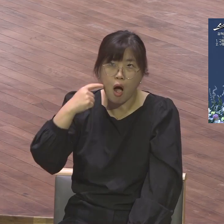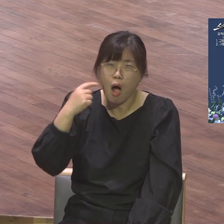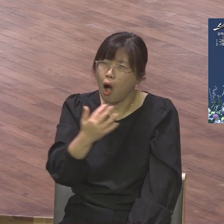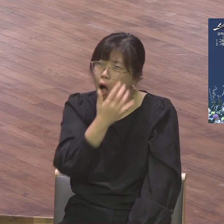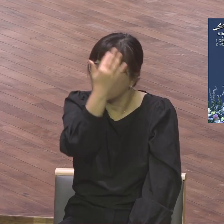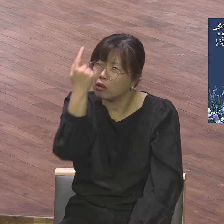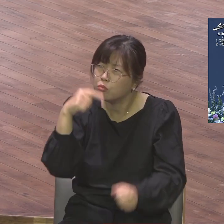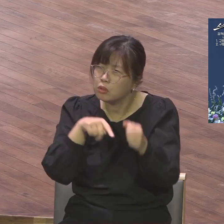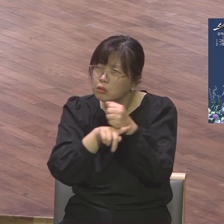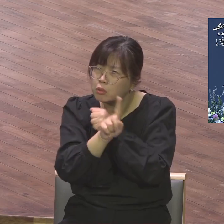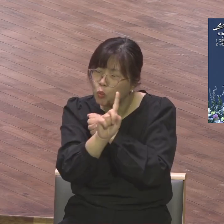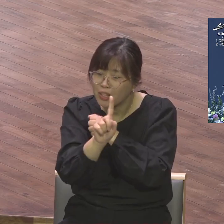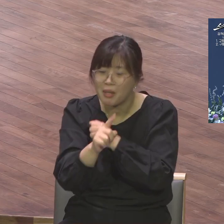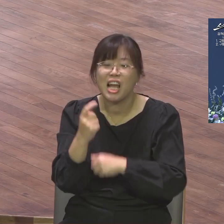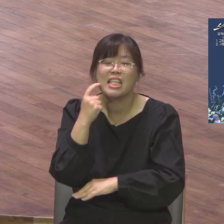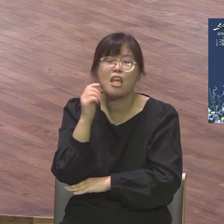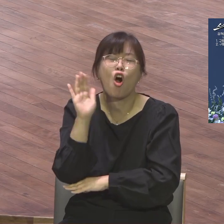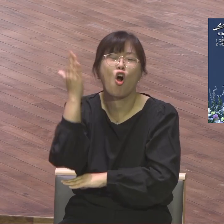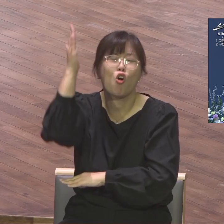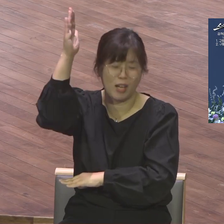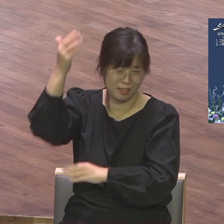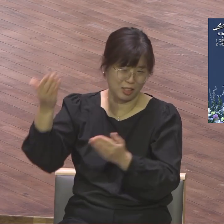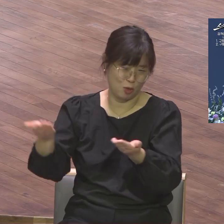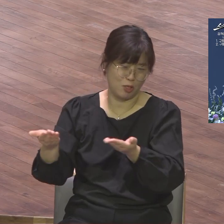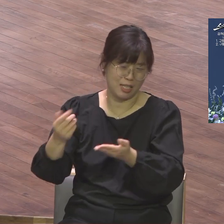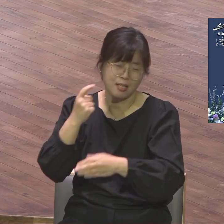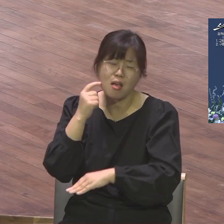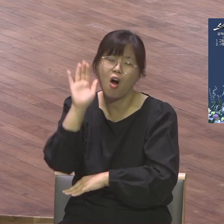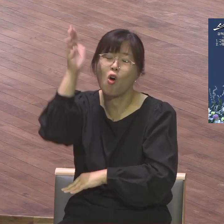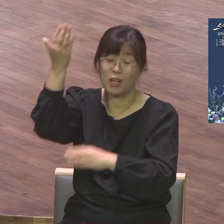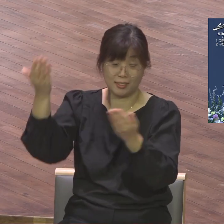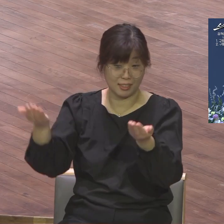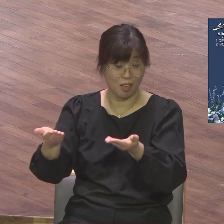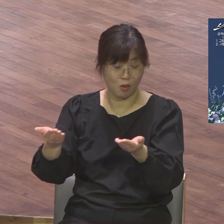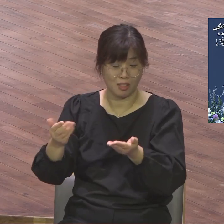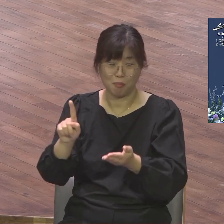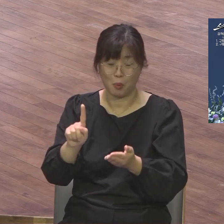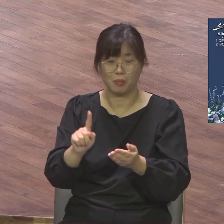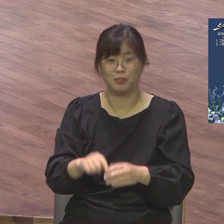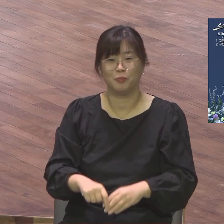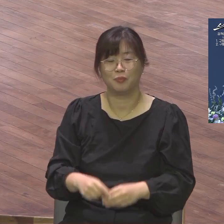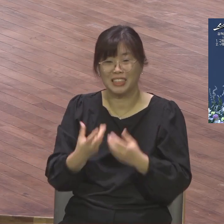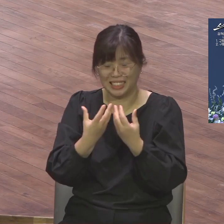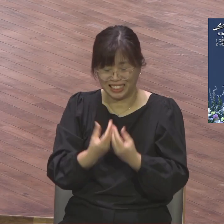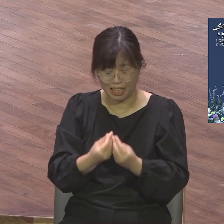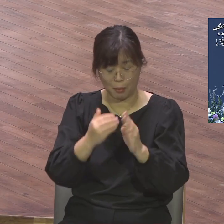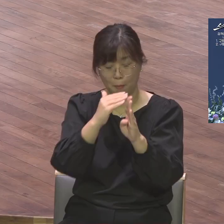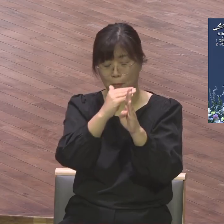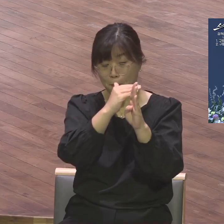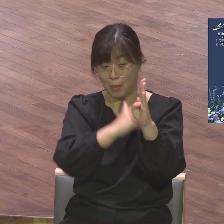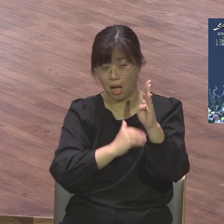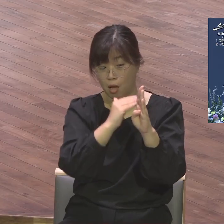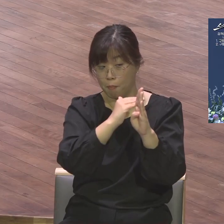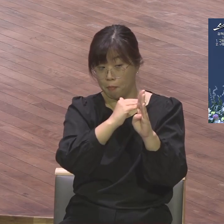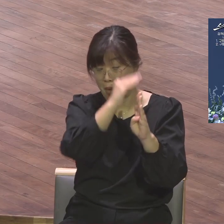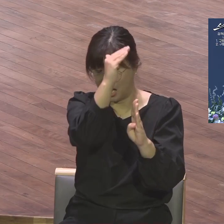일 이런 뜻이에요. 좁게 말하면 남유다가 아수르군의 위협에서 벗어난